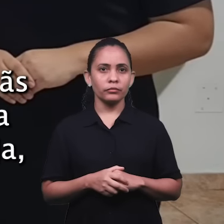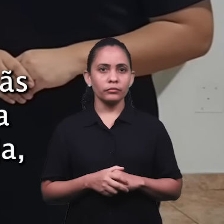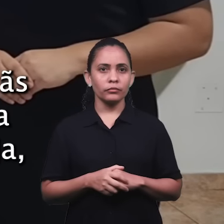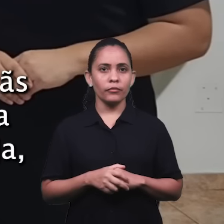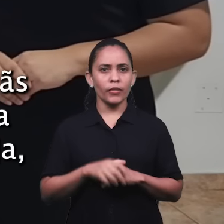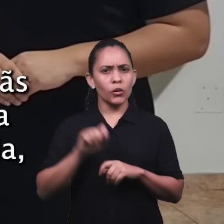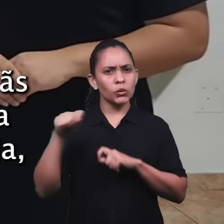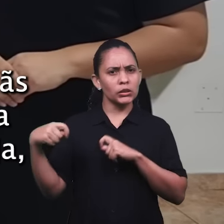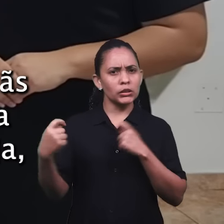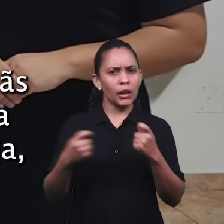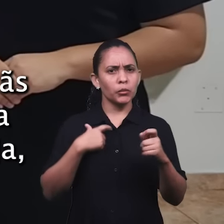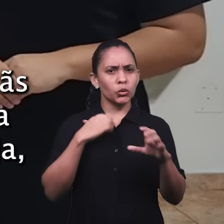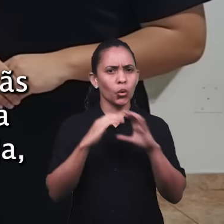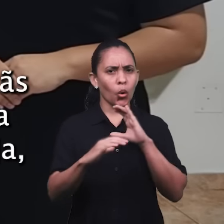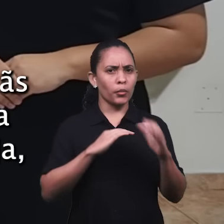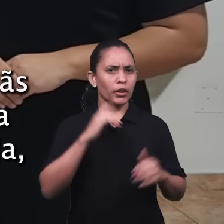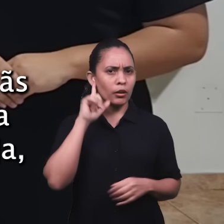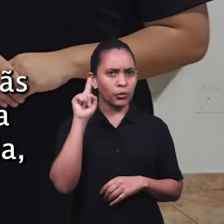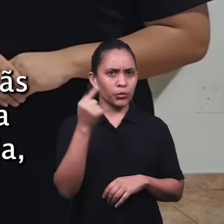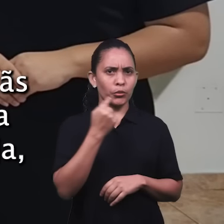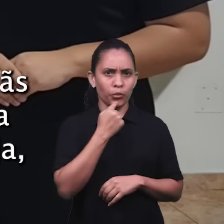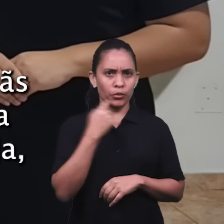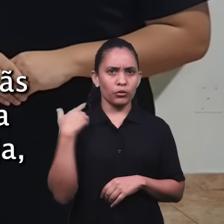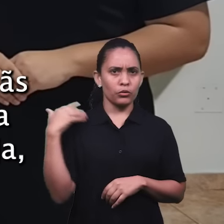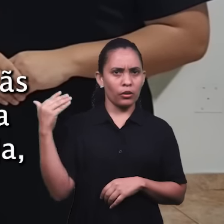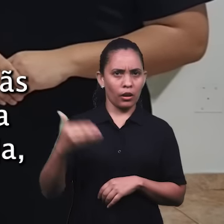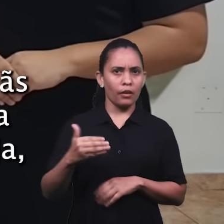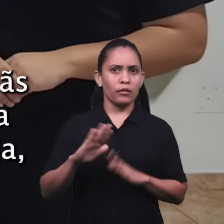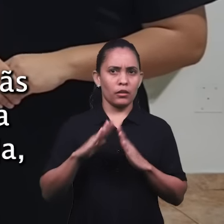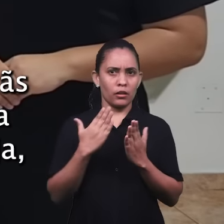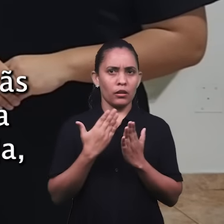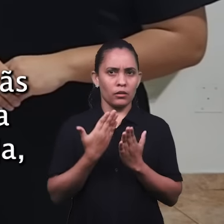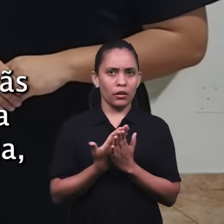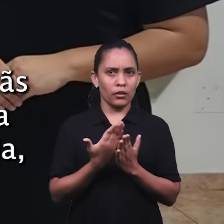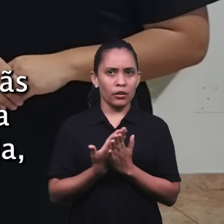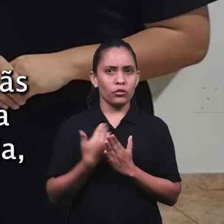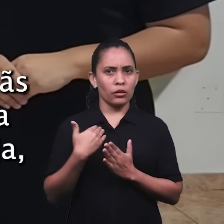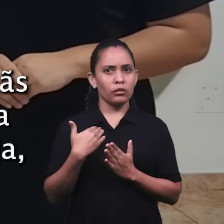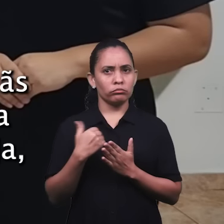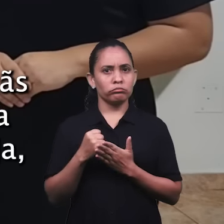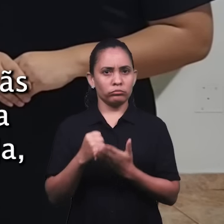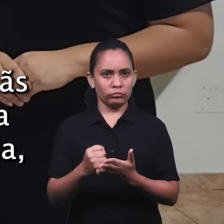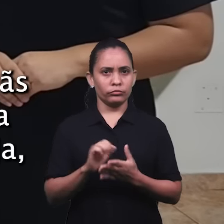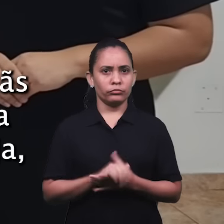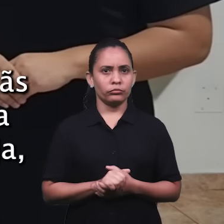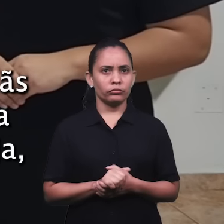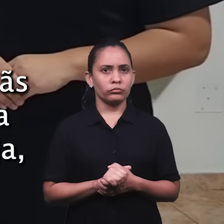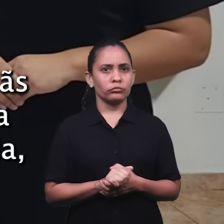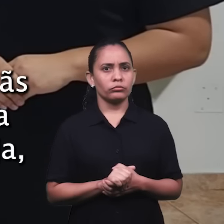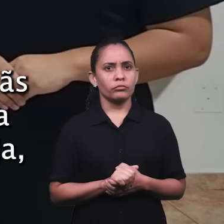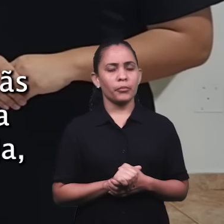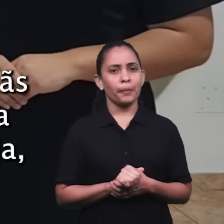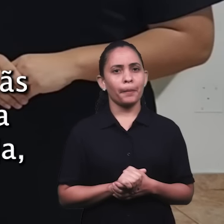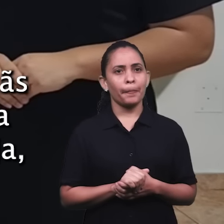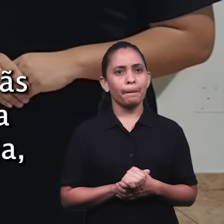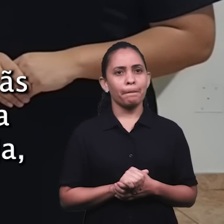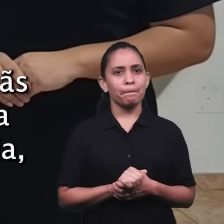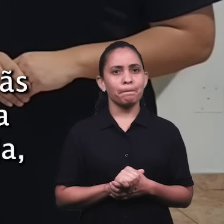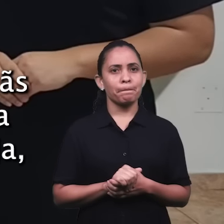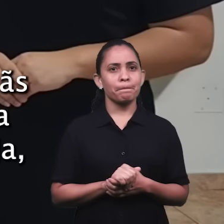pregunté a las hermanas si no podría estarme acercando a aprender un poco más de ese servicio y aprender la seña, ¿no?,